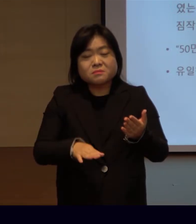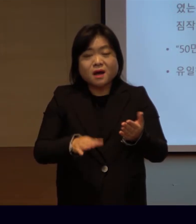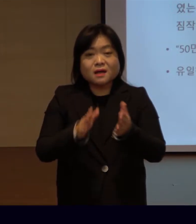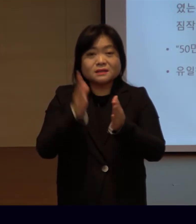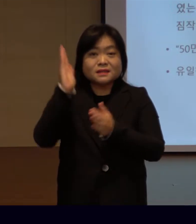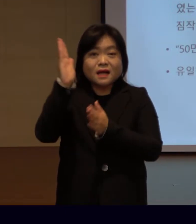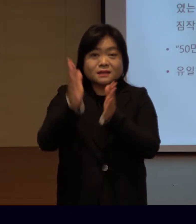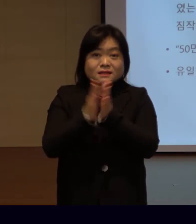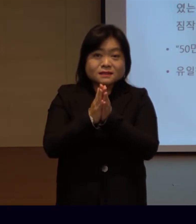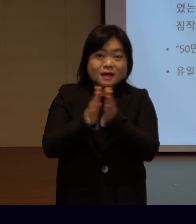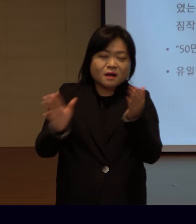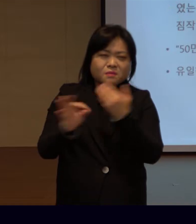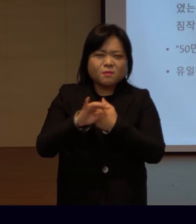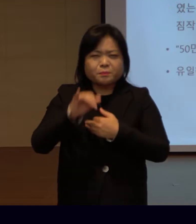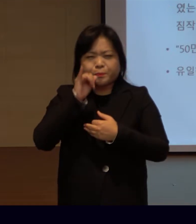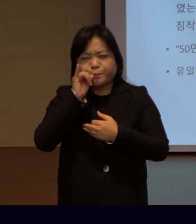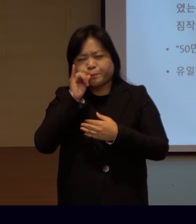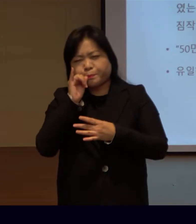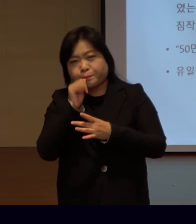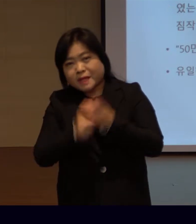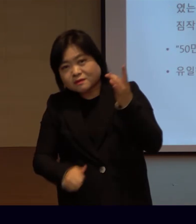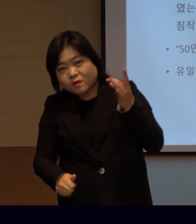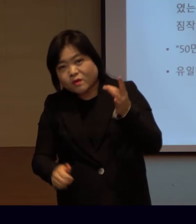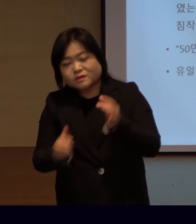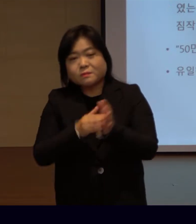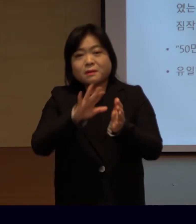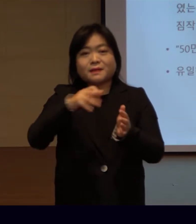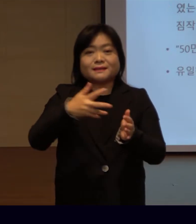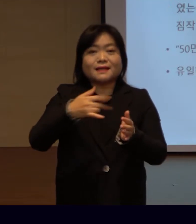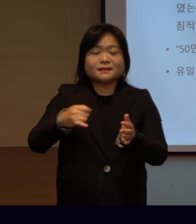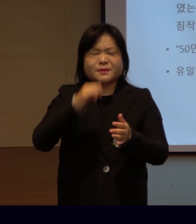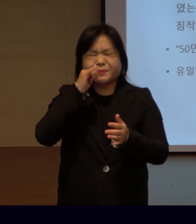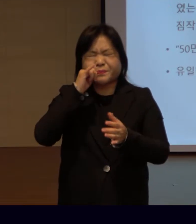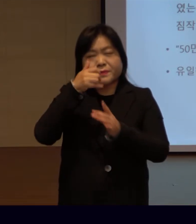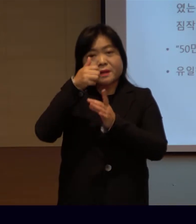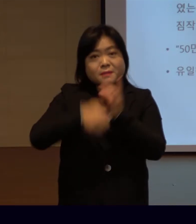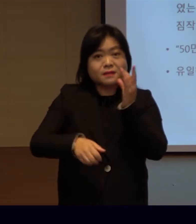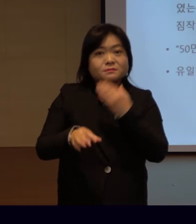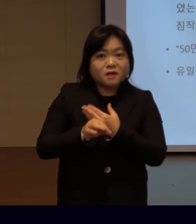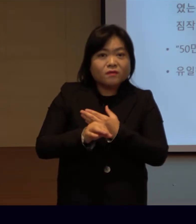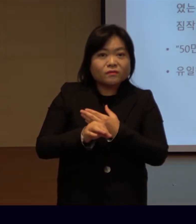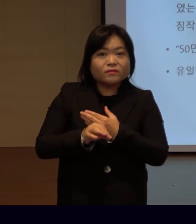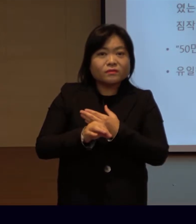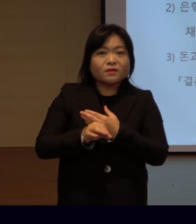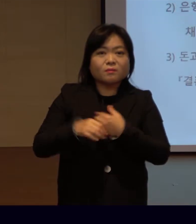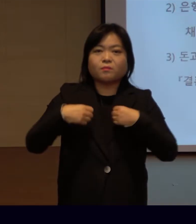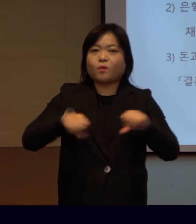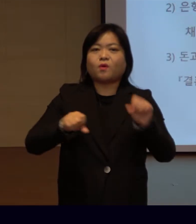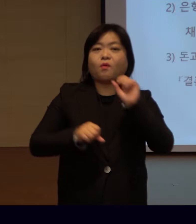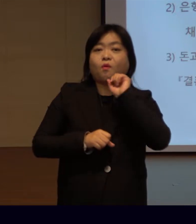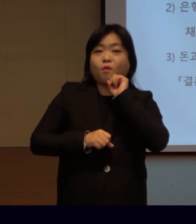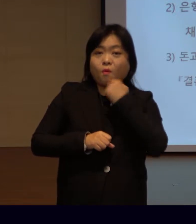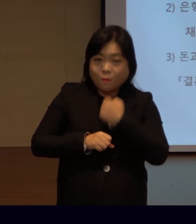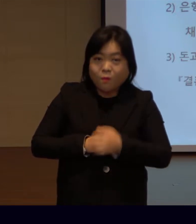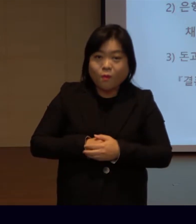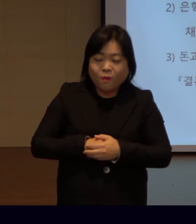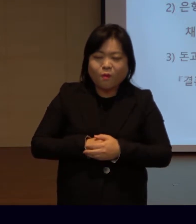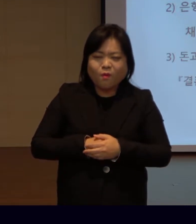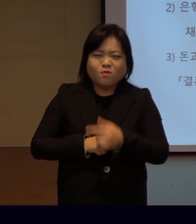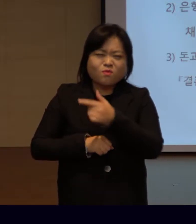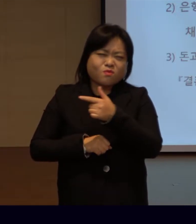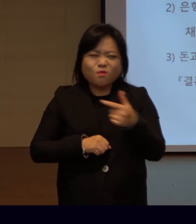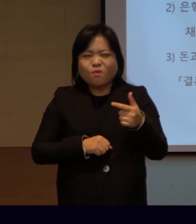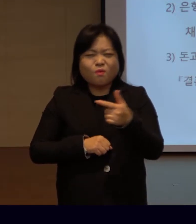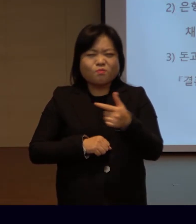시작하면 빠져들어가요. 그래서 발자크에 한번 빠지면 그 늪에서 빠져나오기가 정말 힘들고,